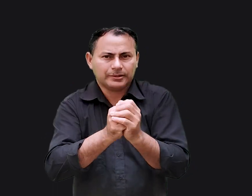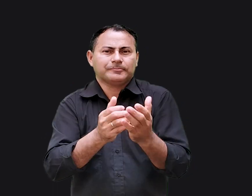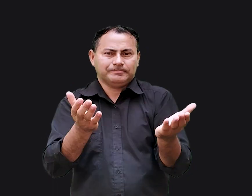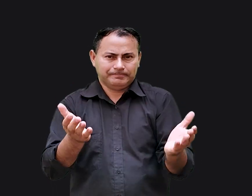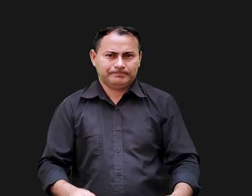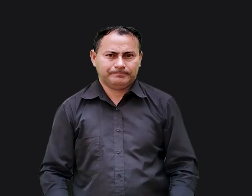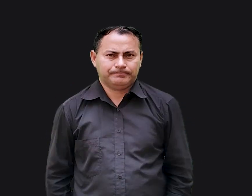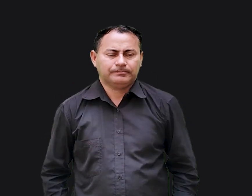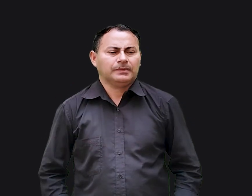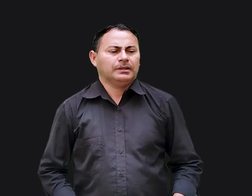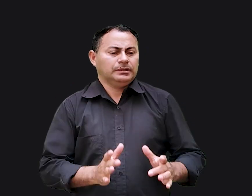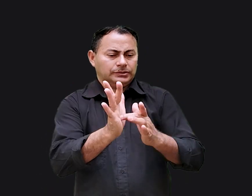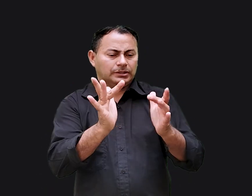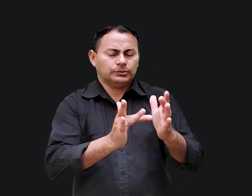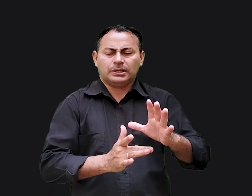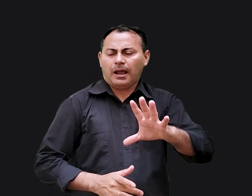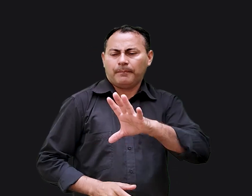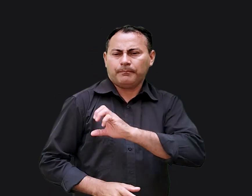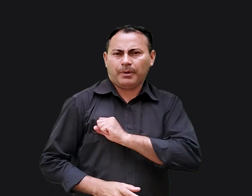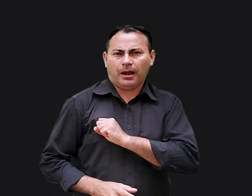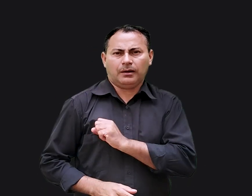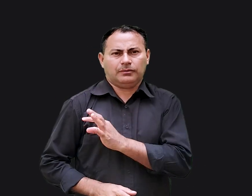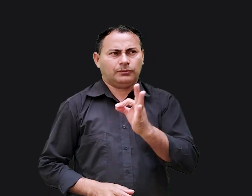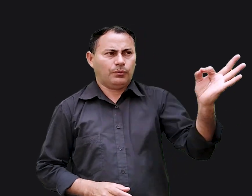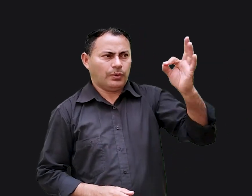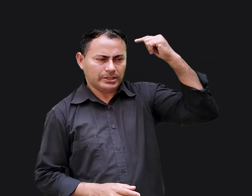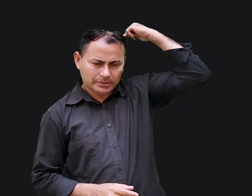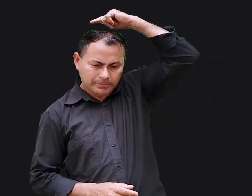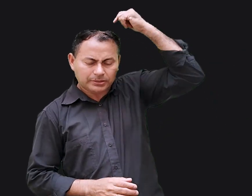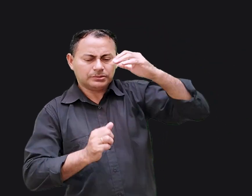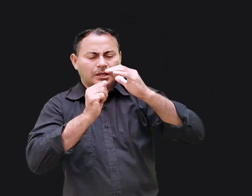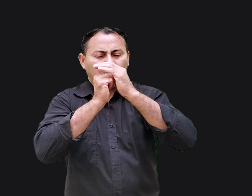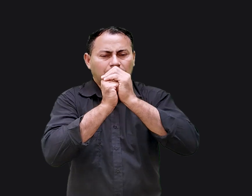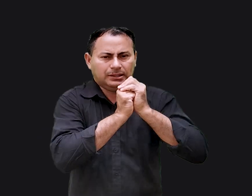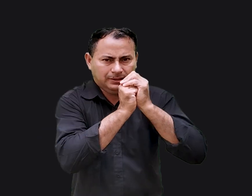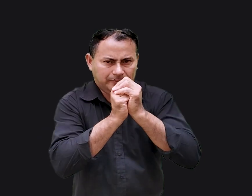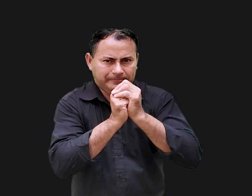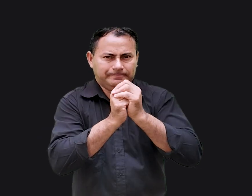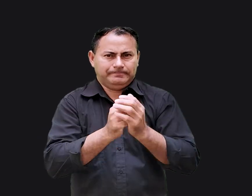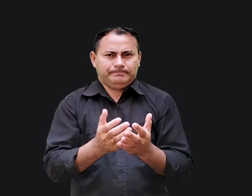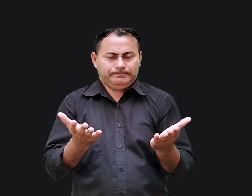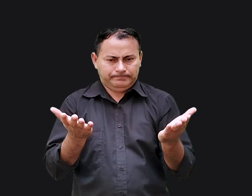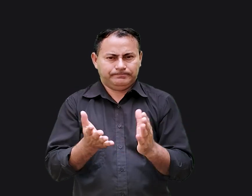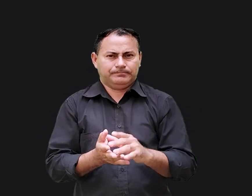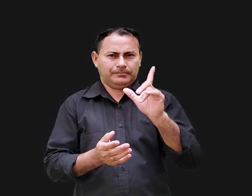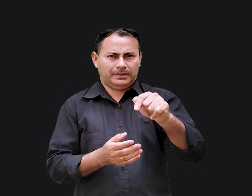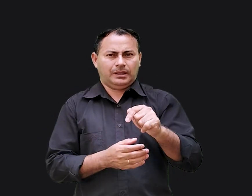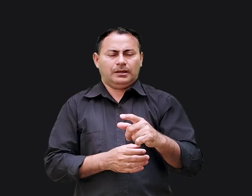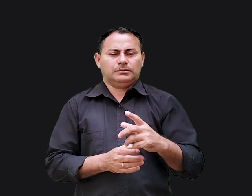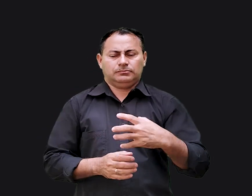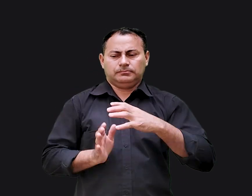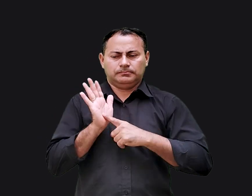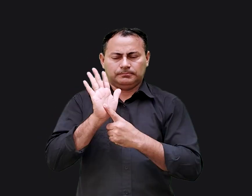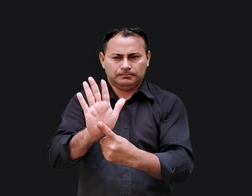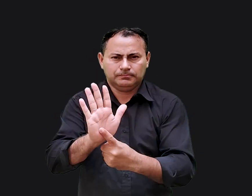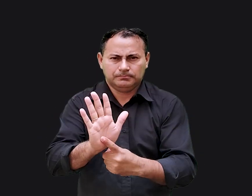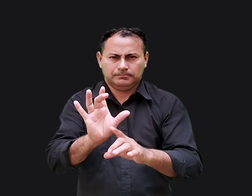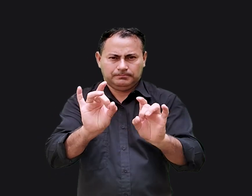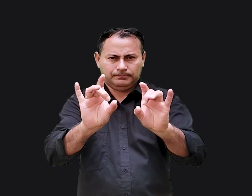adoração. Ele amava no Espírito de adoração. Esta era a sua manifestação preferida